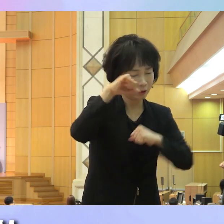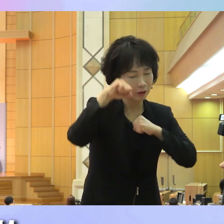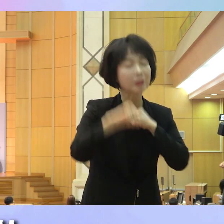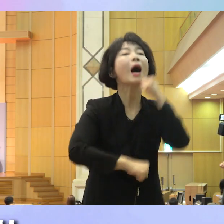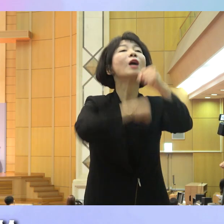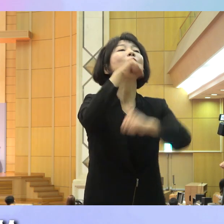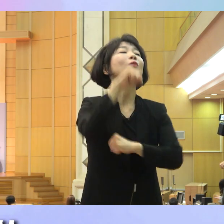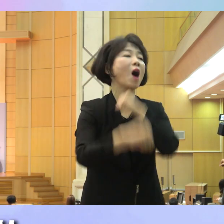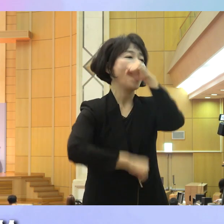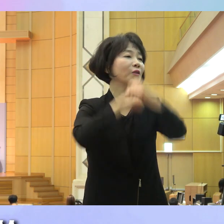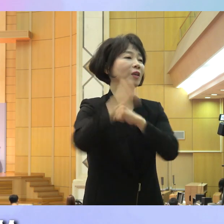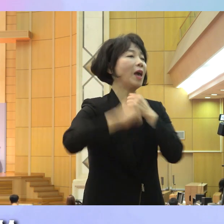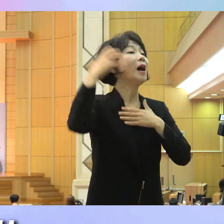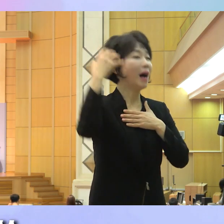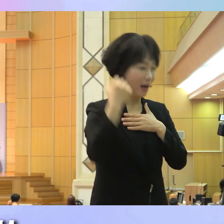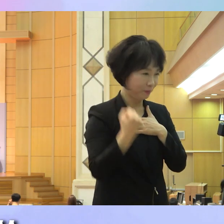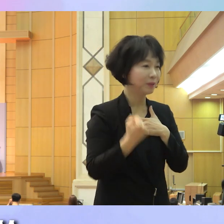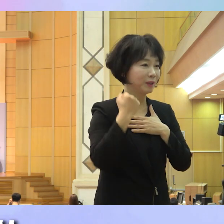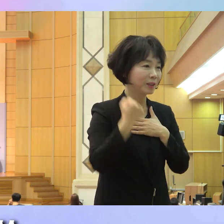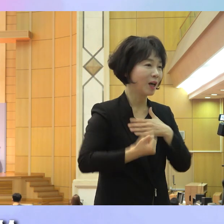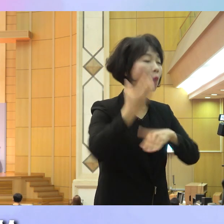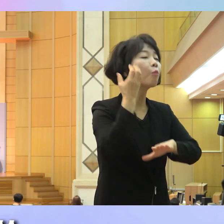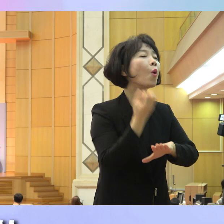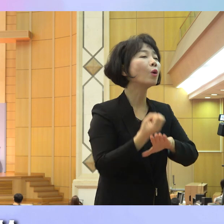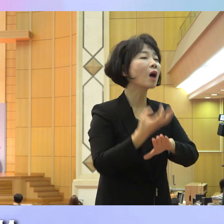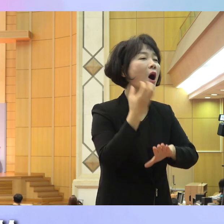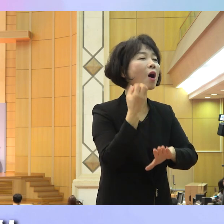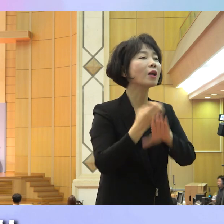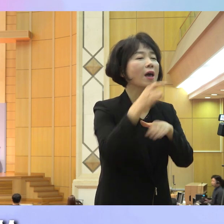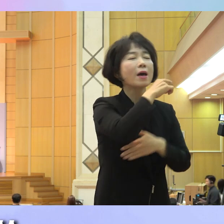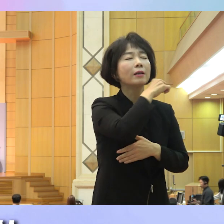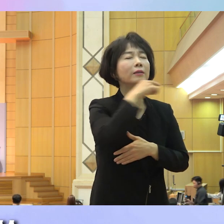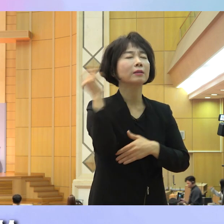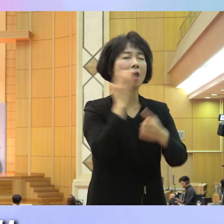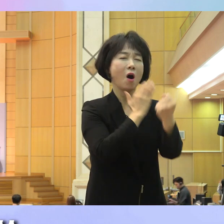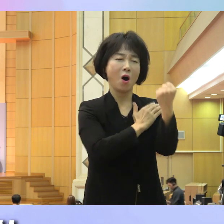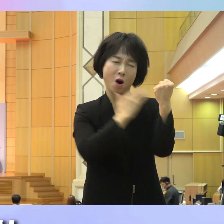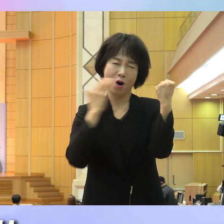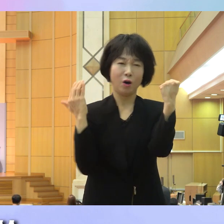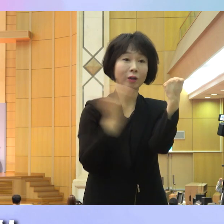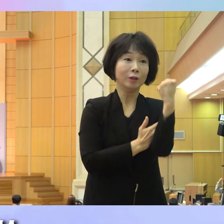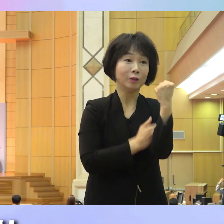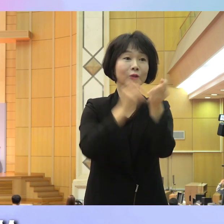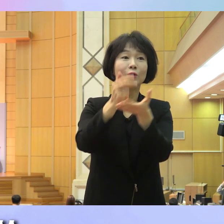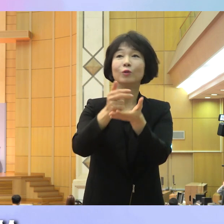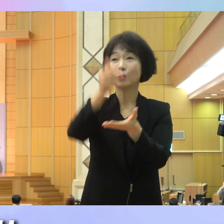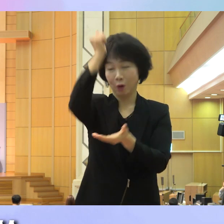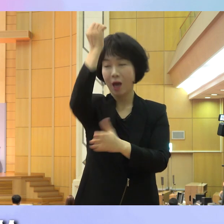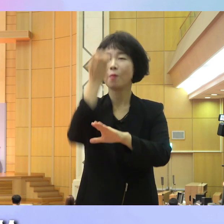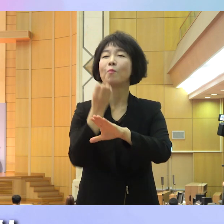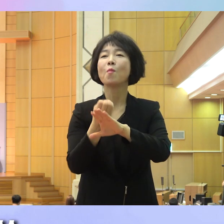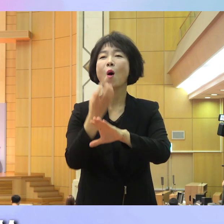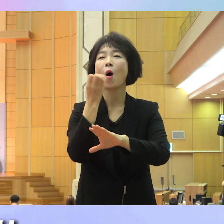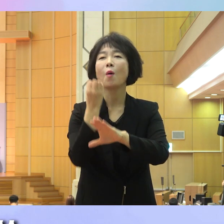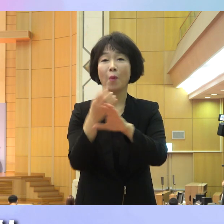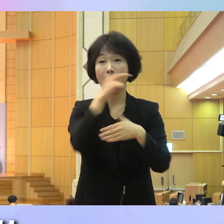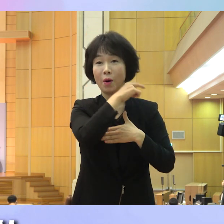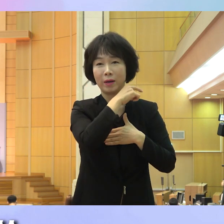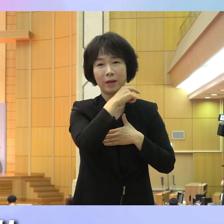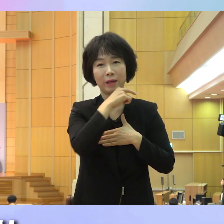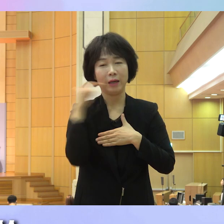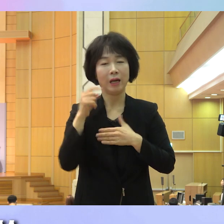죄에서 자유를 얻게 하는 보혈의 능력, 주의